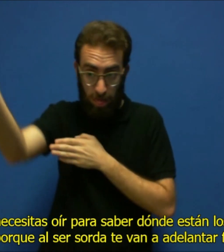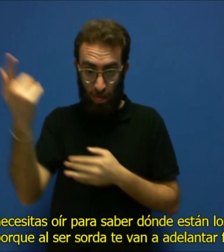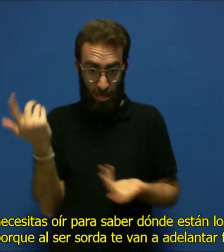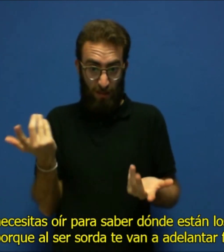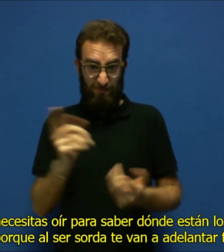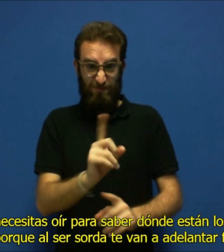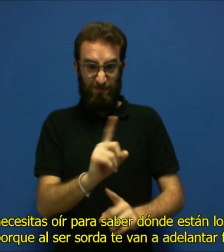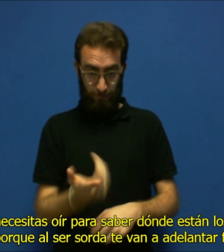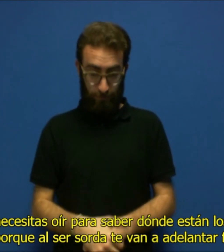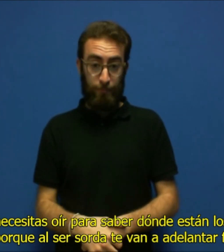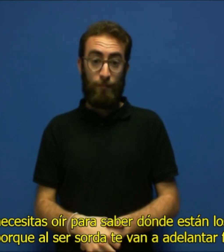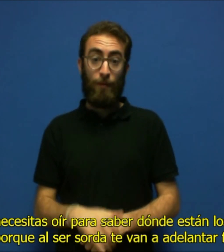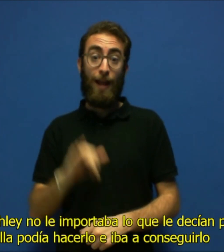sorda te van a adelantar fácilmente